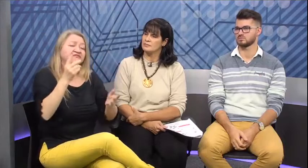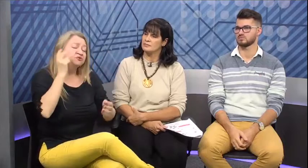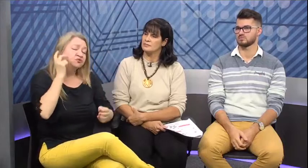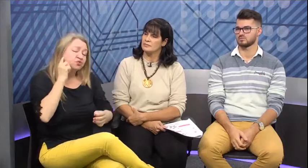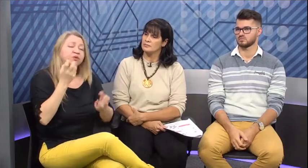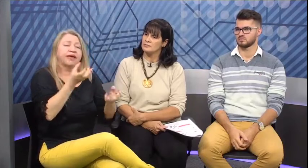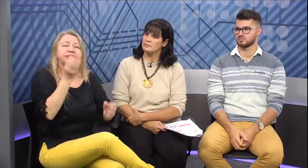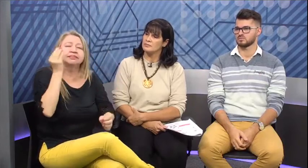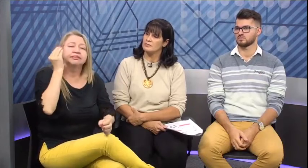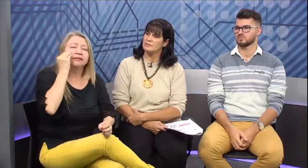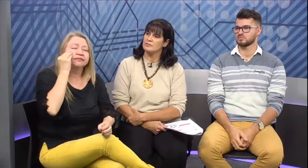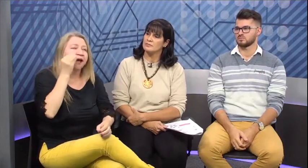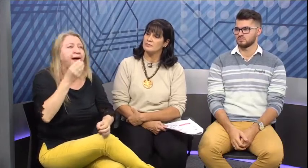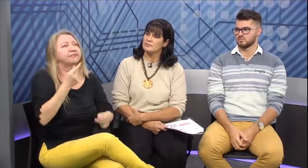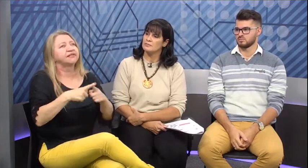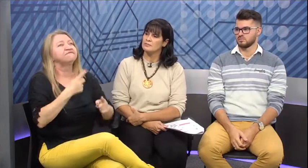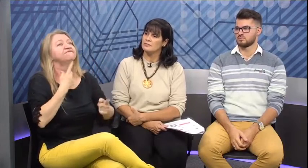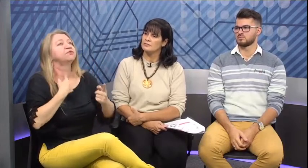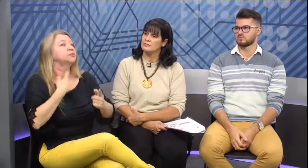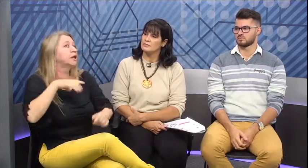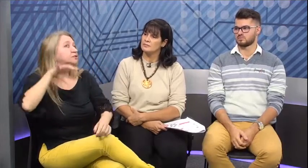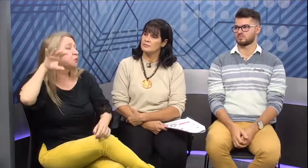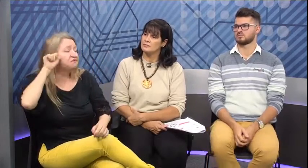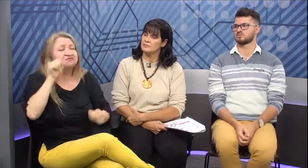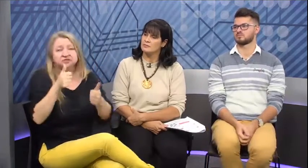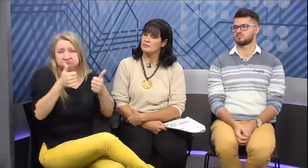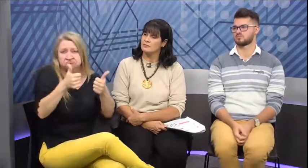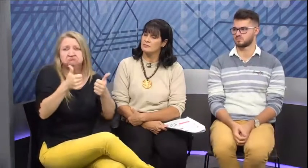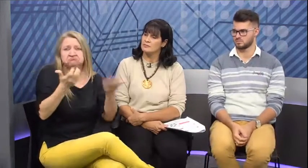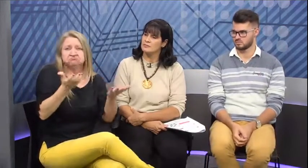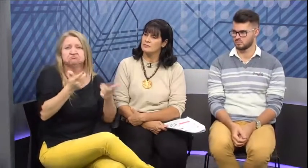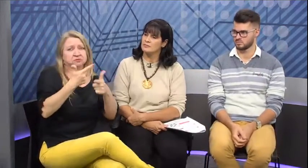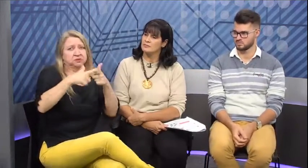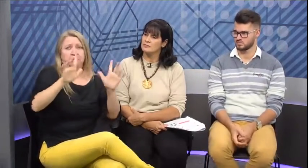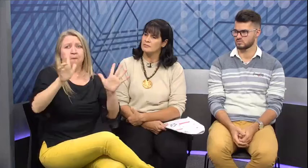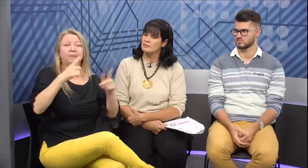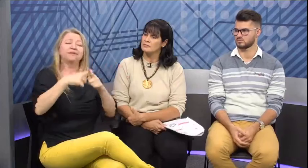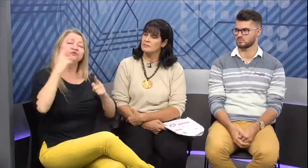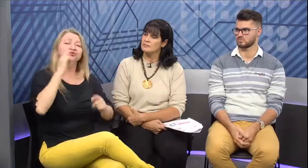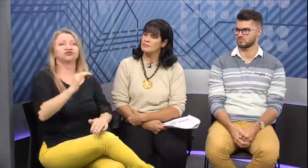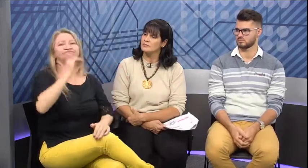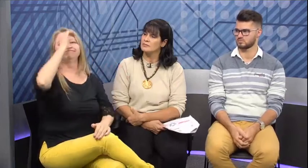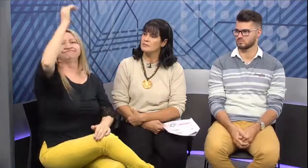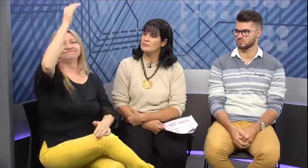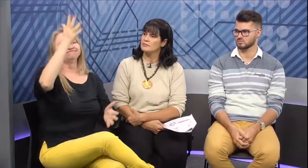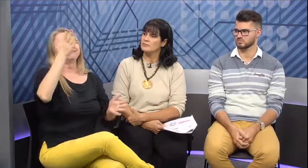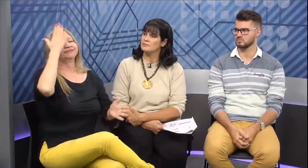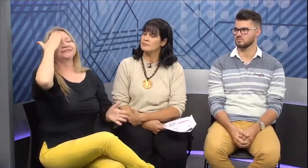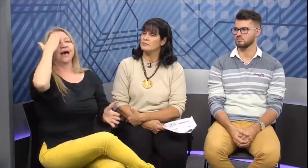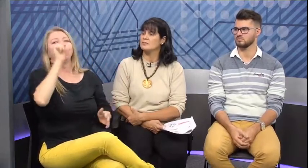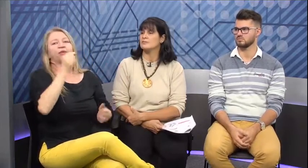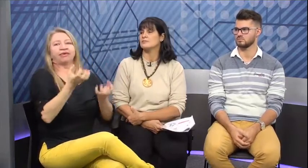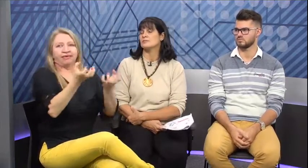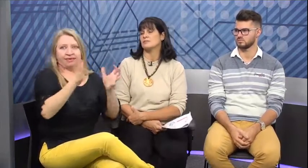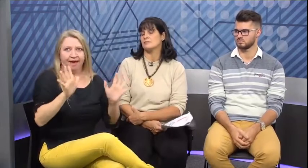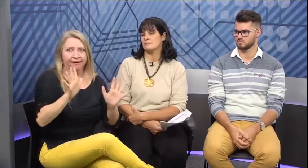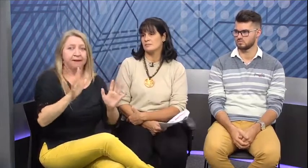escolha, né? Quando os surdos mesmo quiseram ser implantados, né? Quando já estão adultos, o que